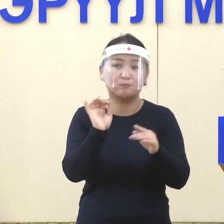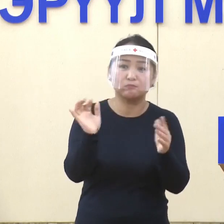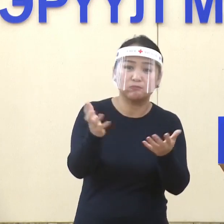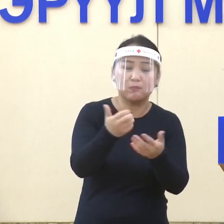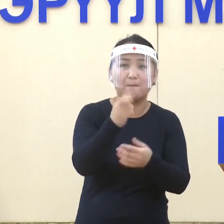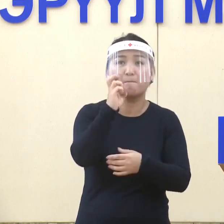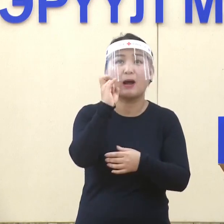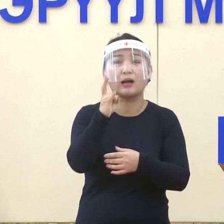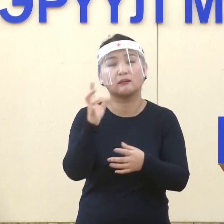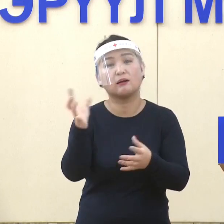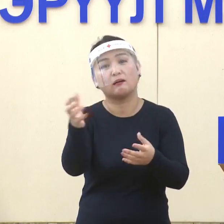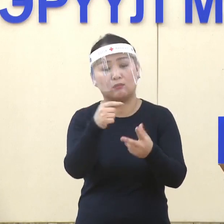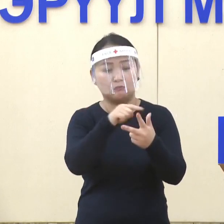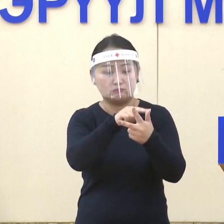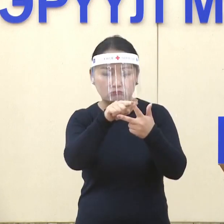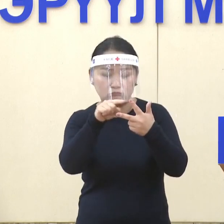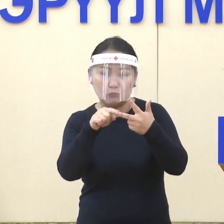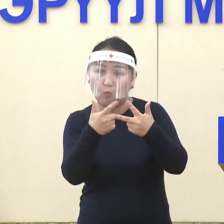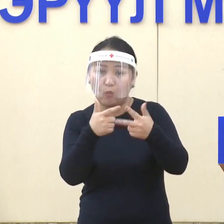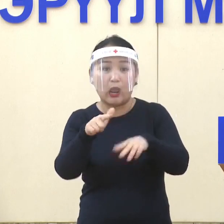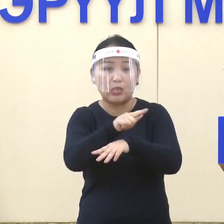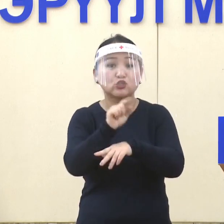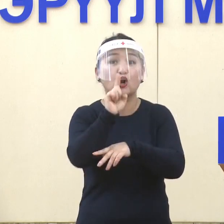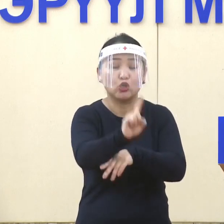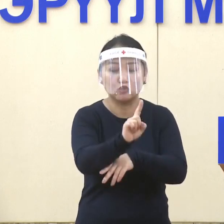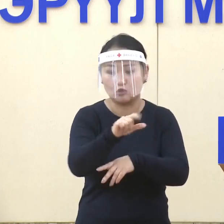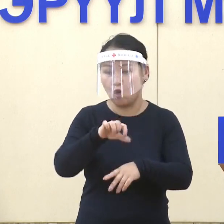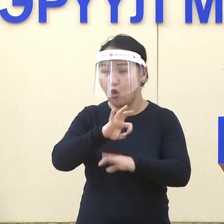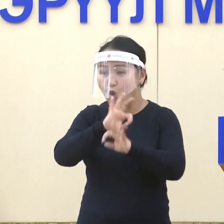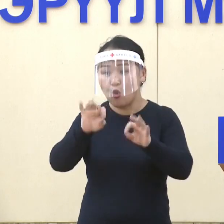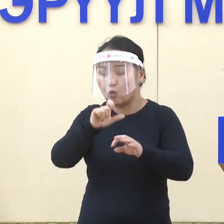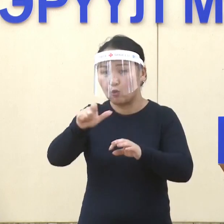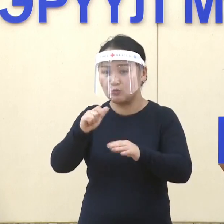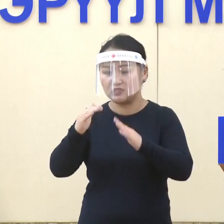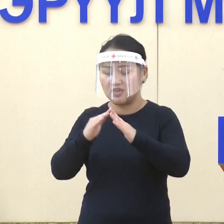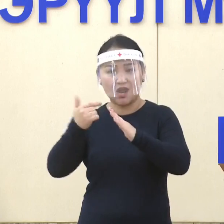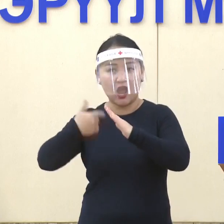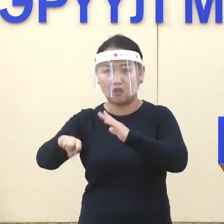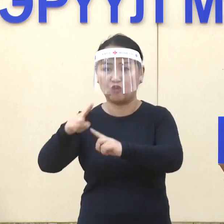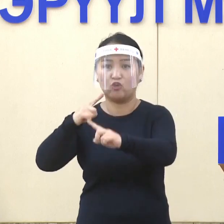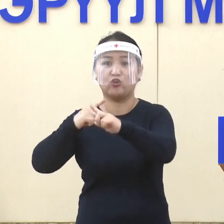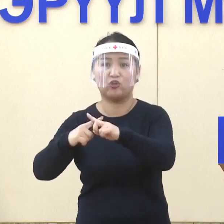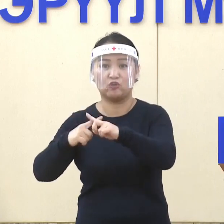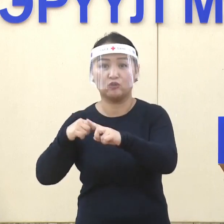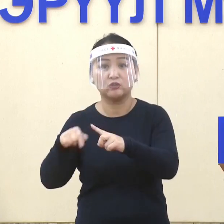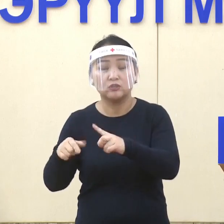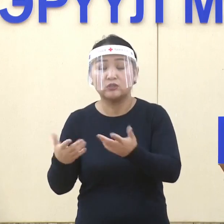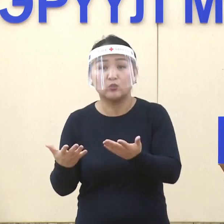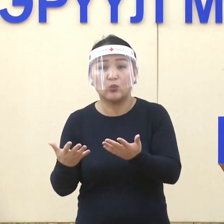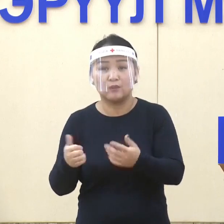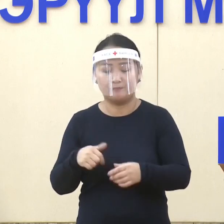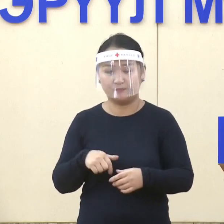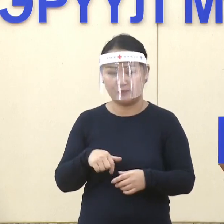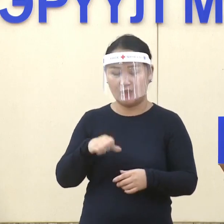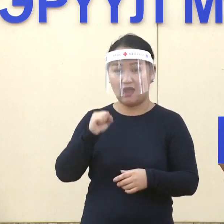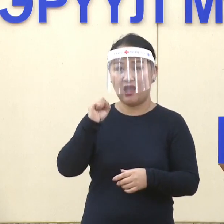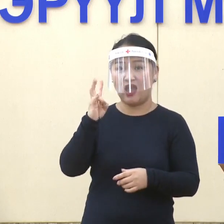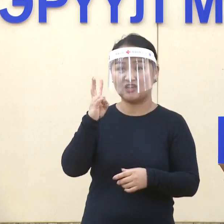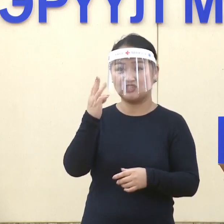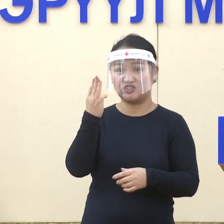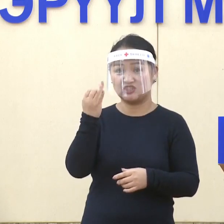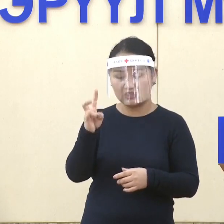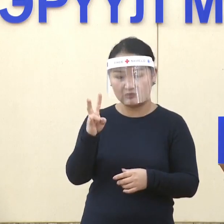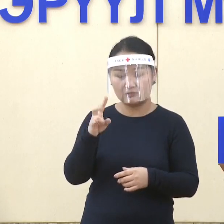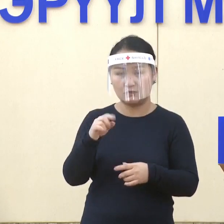банк гэсэн одоо гурван газар бол очно. Бусад бүх хүмүүс бол гэрийн одоо хорионд байна гэсэн. За энэ яагаад вэ гэхээр учир нь Аншинаас